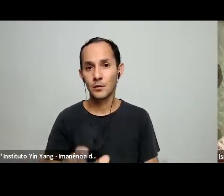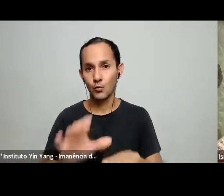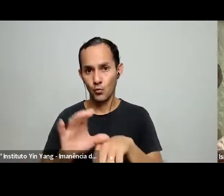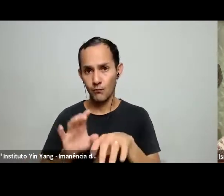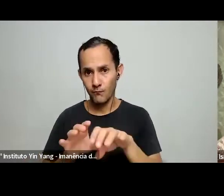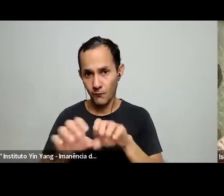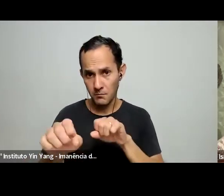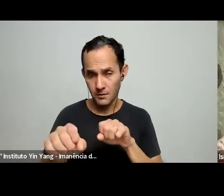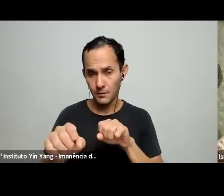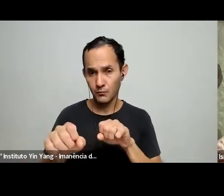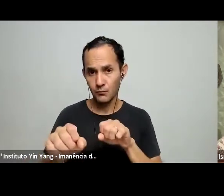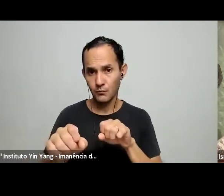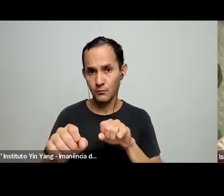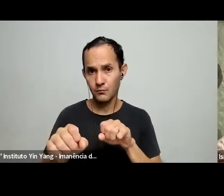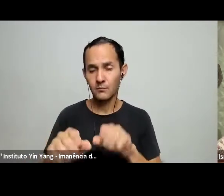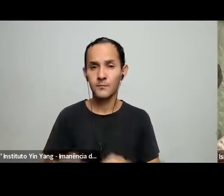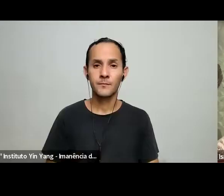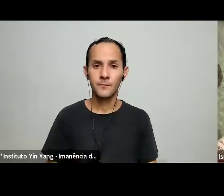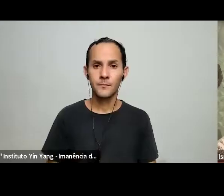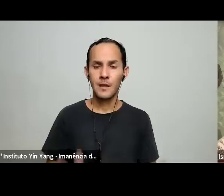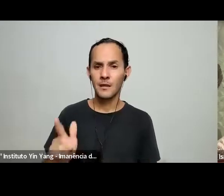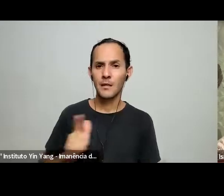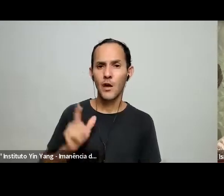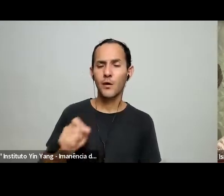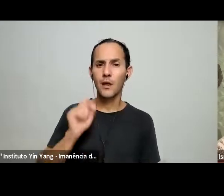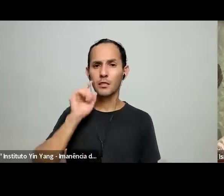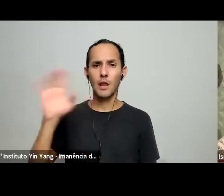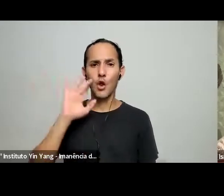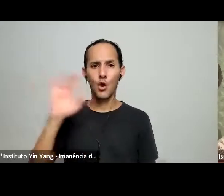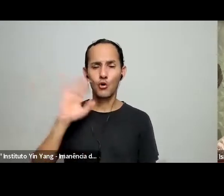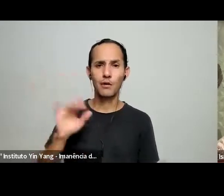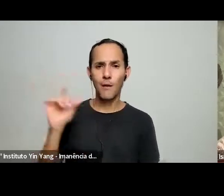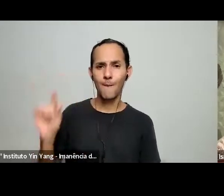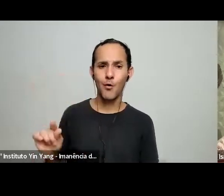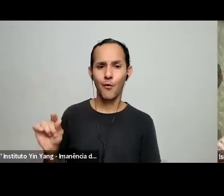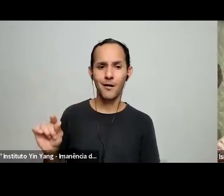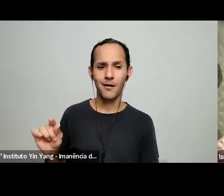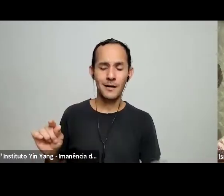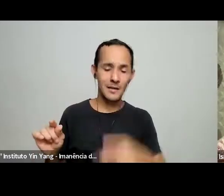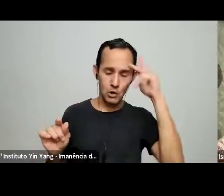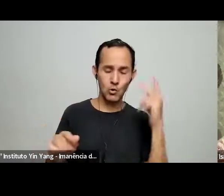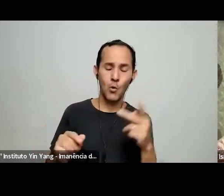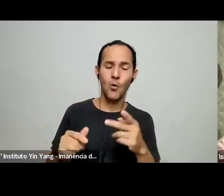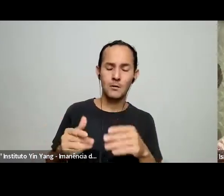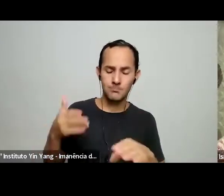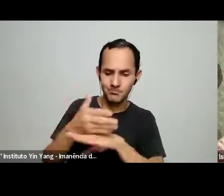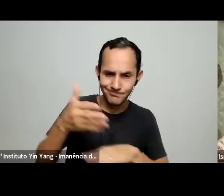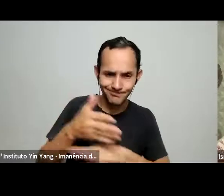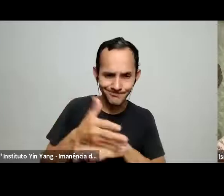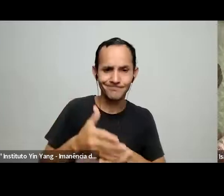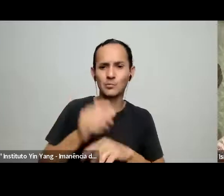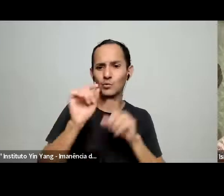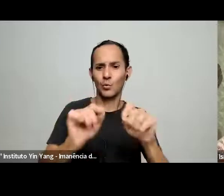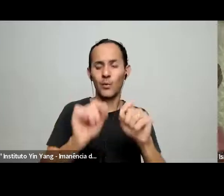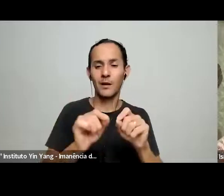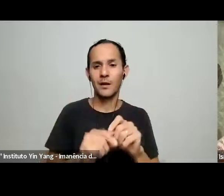elas têm uma baixa quantidade de teoria, e todas essas pessoas que estão desenvolvendo essas pesquisas foram formadas,